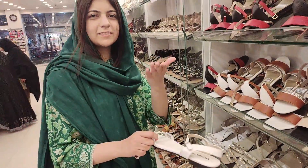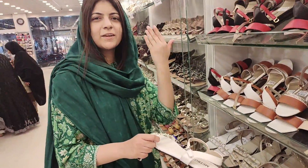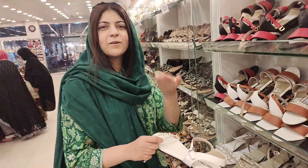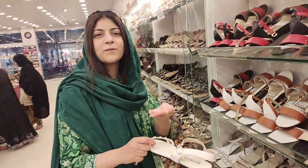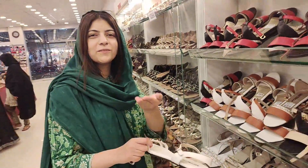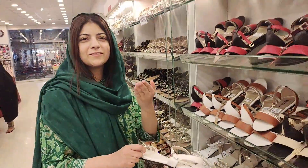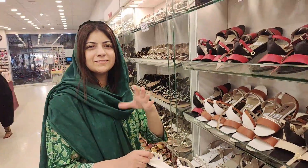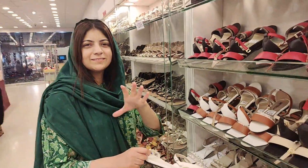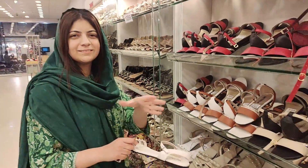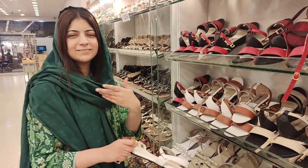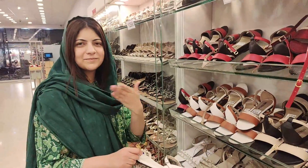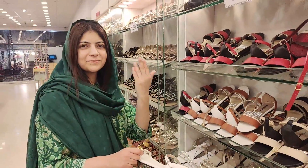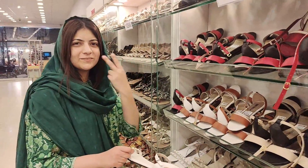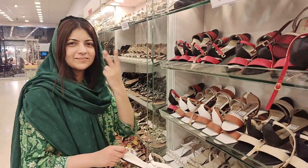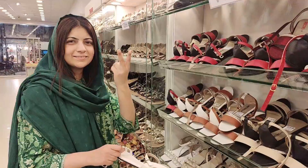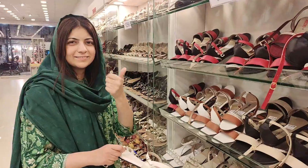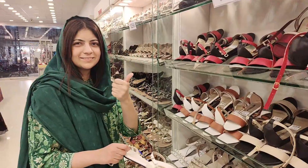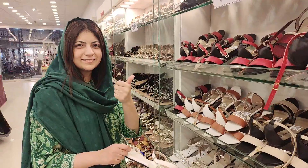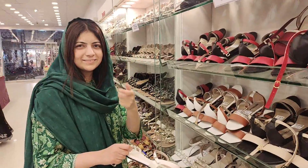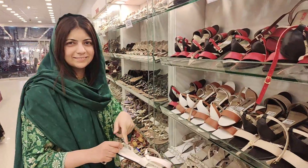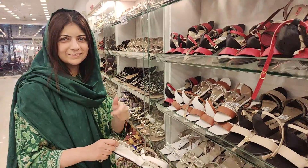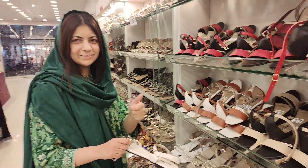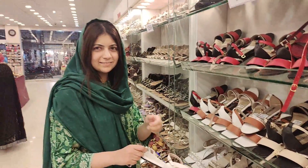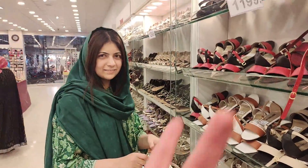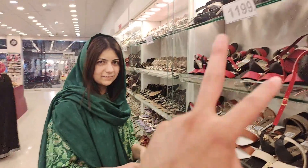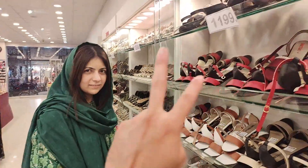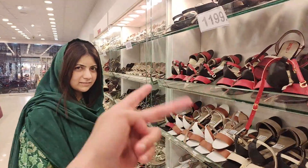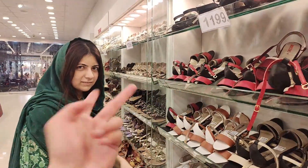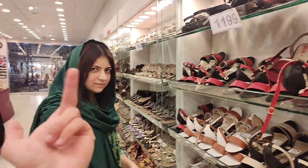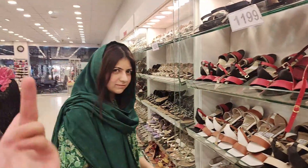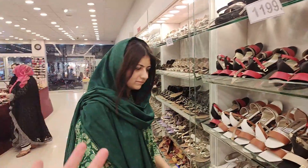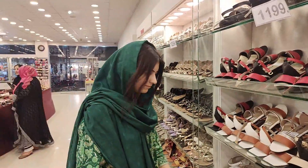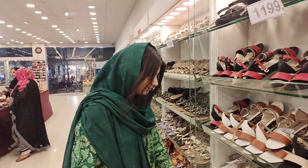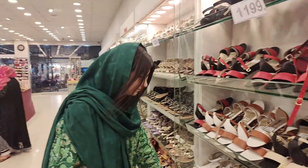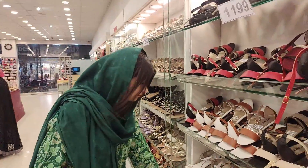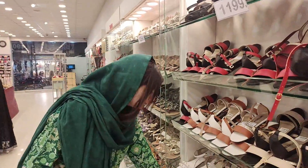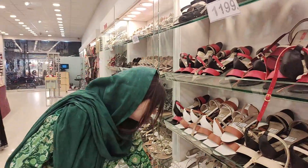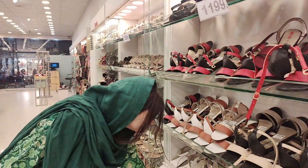ये ठीक है, ये देखे थे मैंने, सही लगेंगे। देख लो कोई और, देख लो।